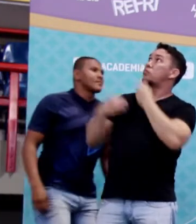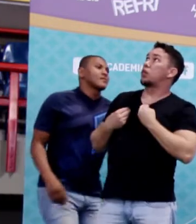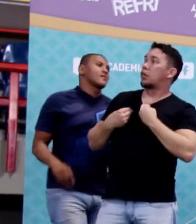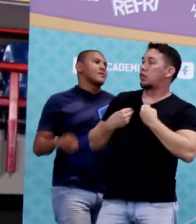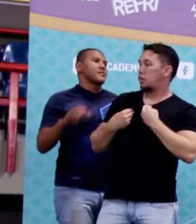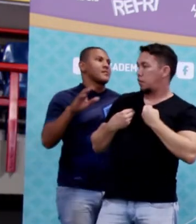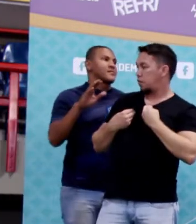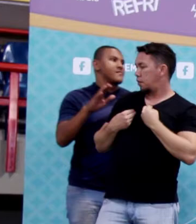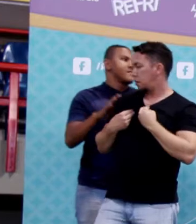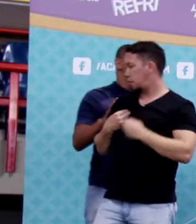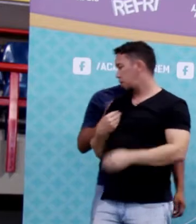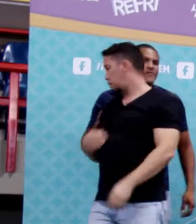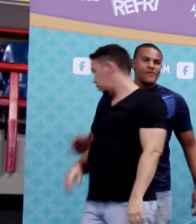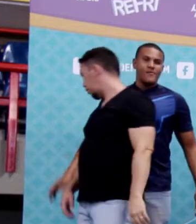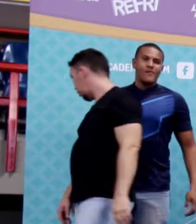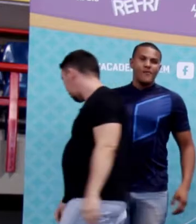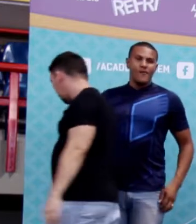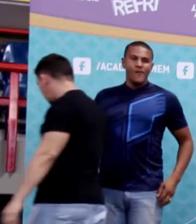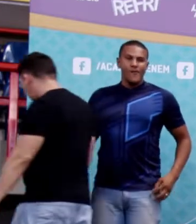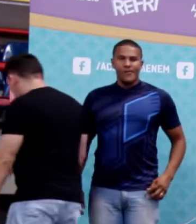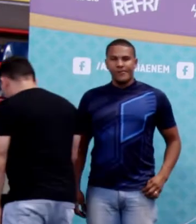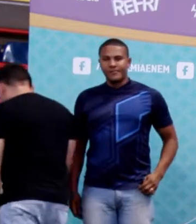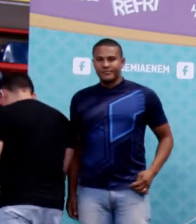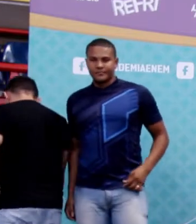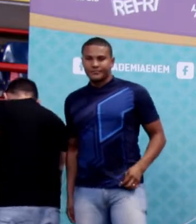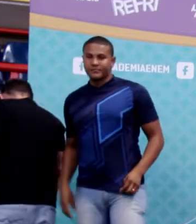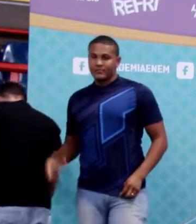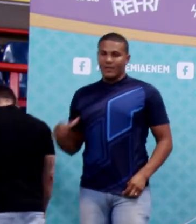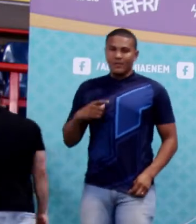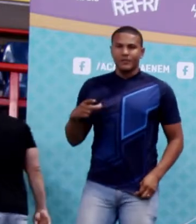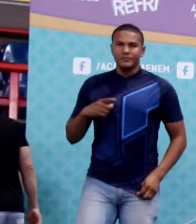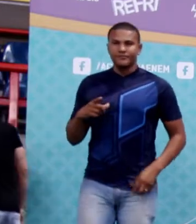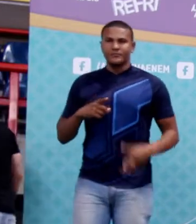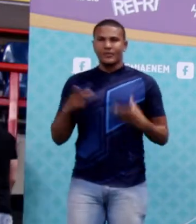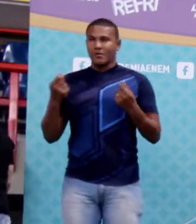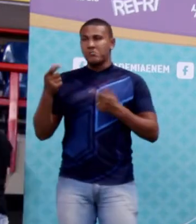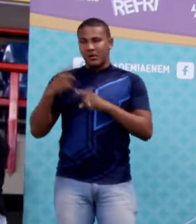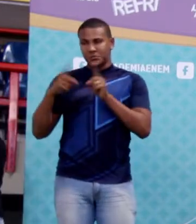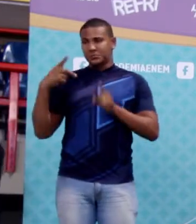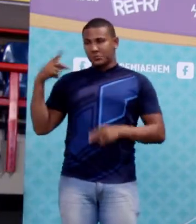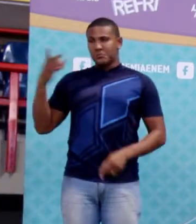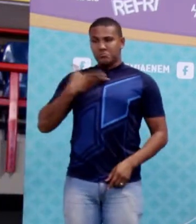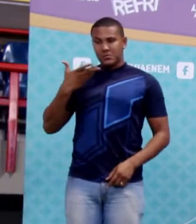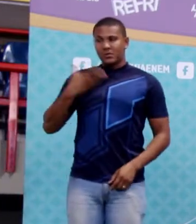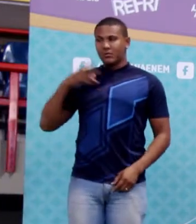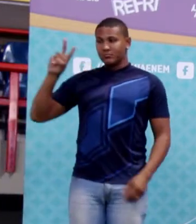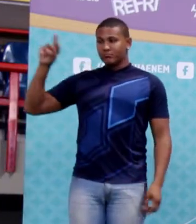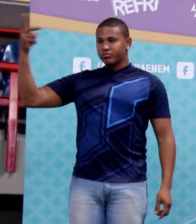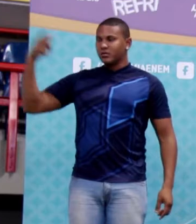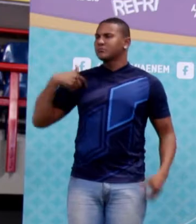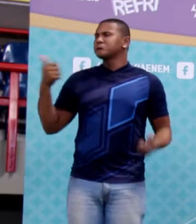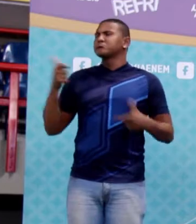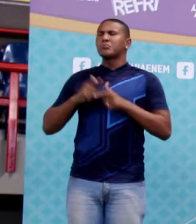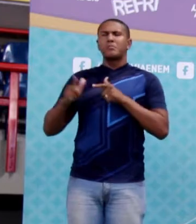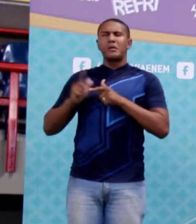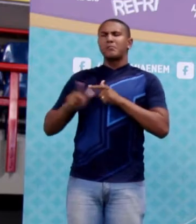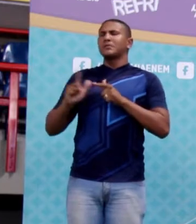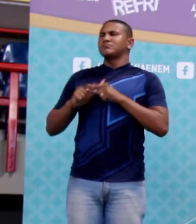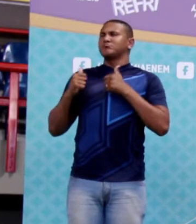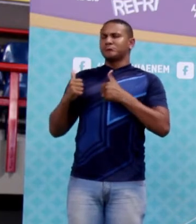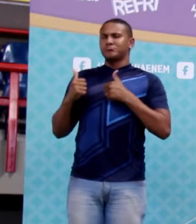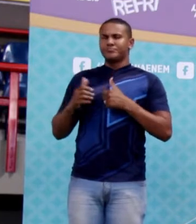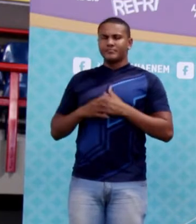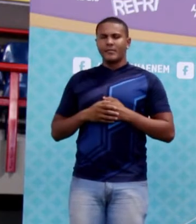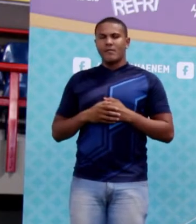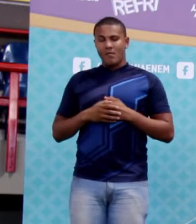dar. Ora. Aí o gênio disse, mas suas amigas vão ter 2 vezes mais. Aí disse, tem nada não. Aí o gênio pegou e